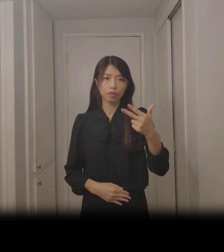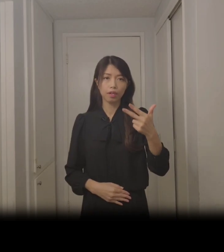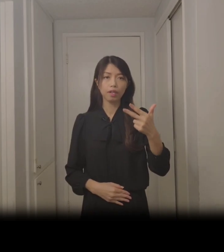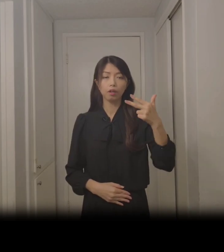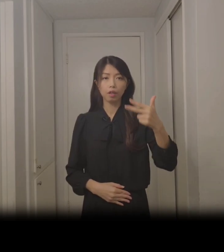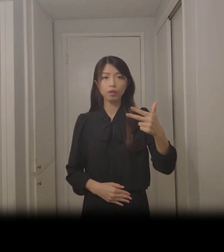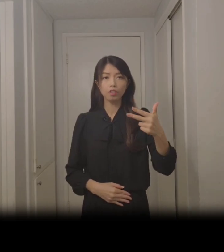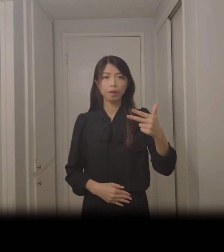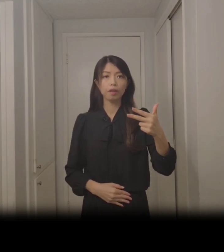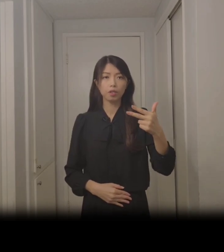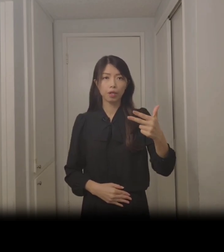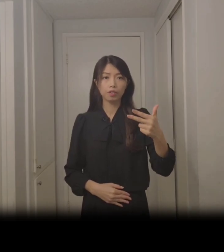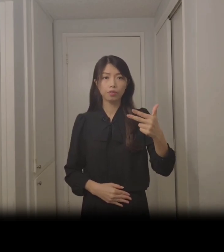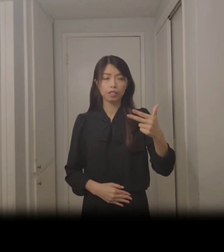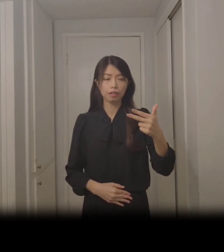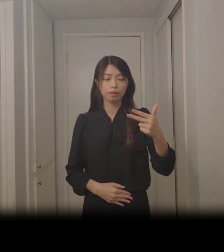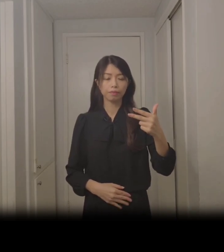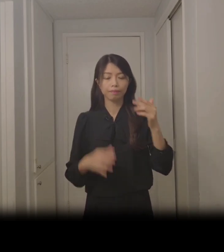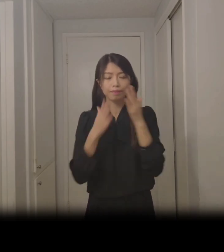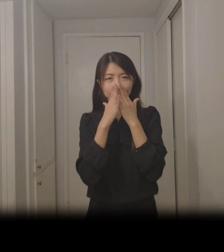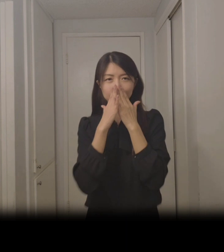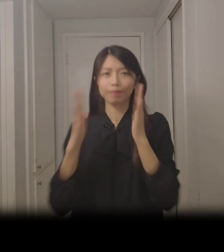엄지, 중지를 이렇게 펴주시면 지화를 지우신